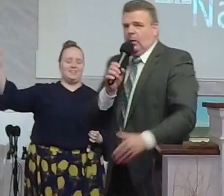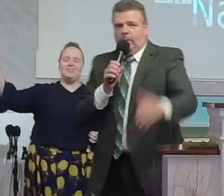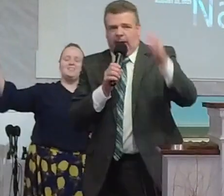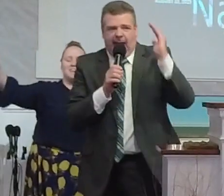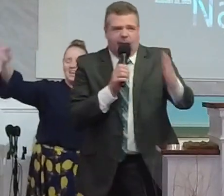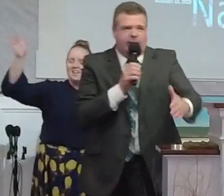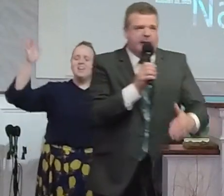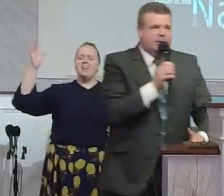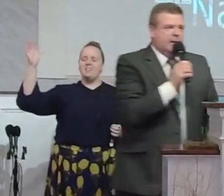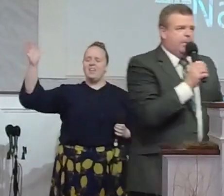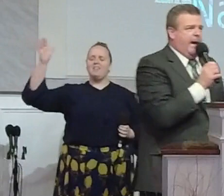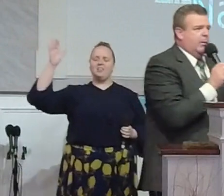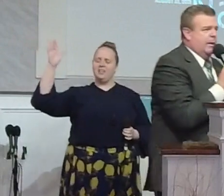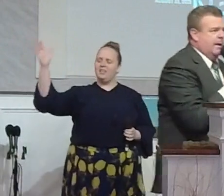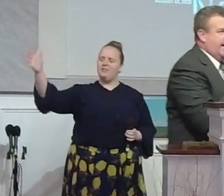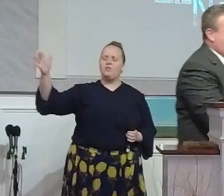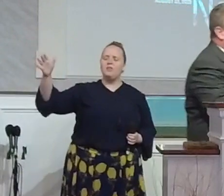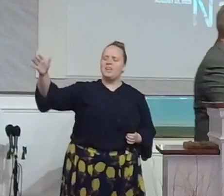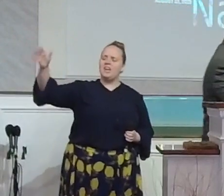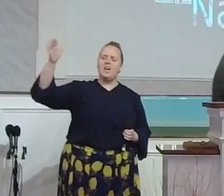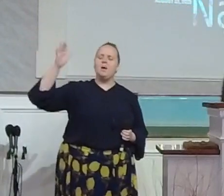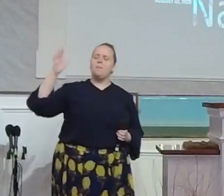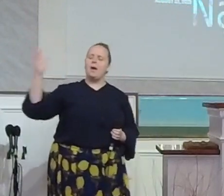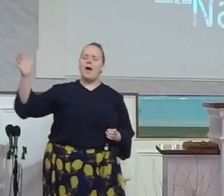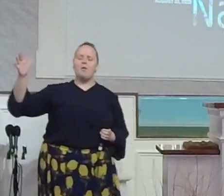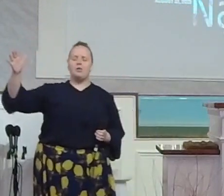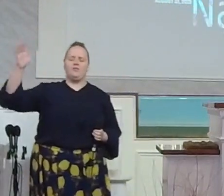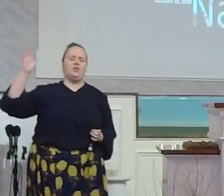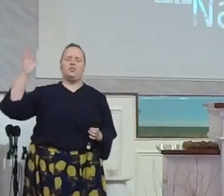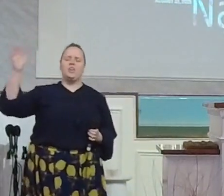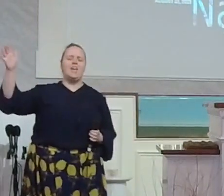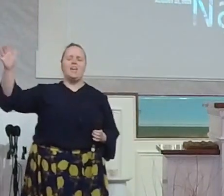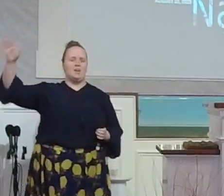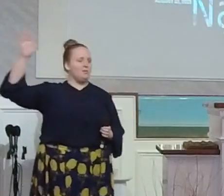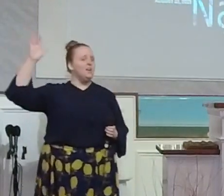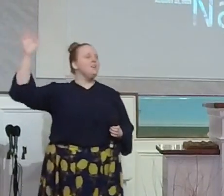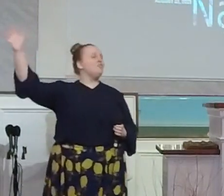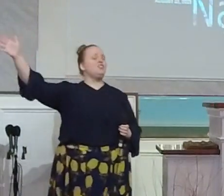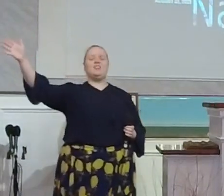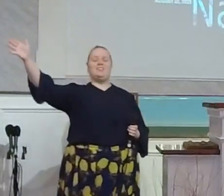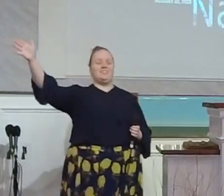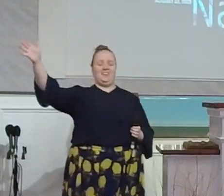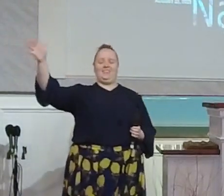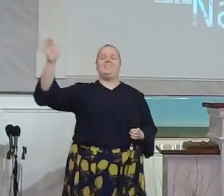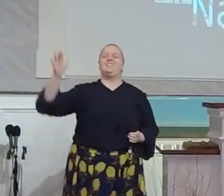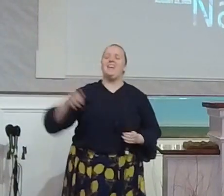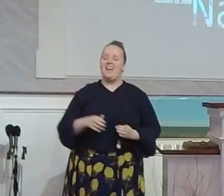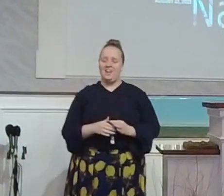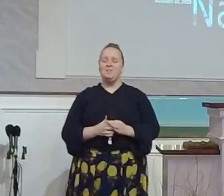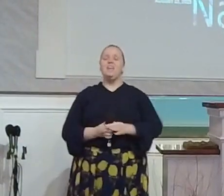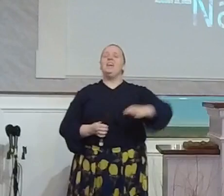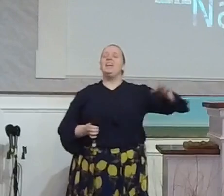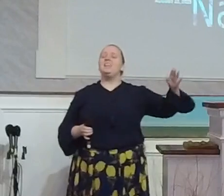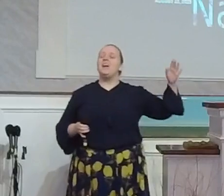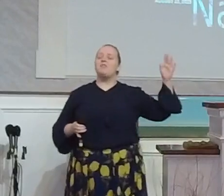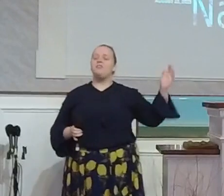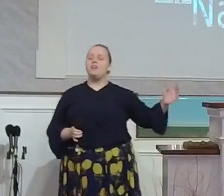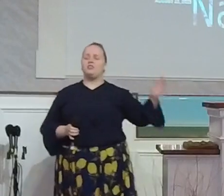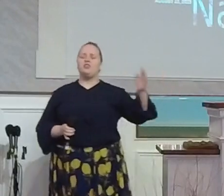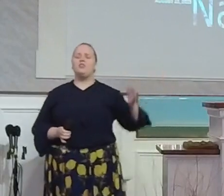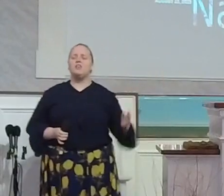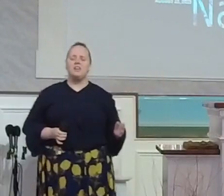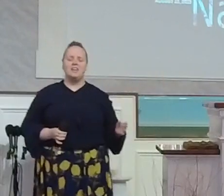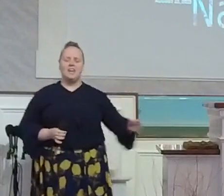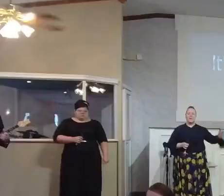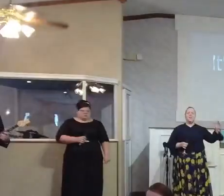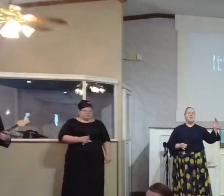de Jesús, yo voy a confiar en ti, yo voy a tener fe en el poder de tu nombre y me voy a regocijar